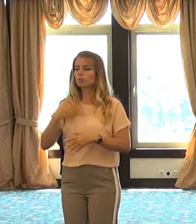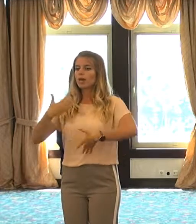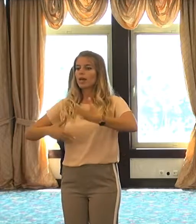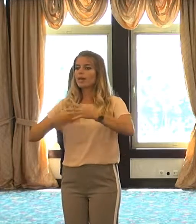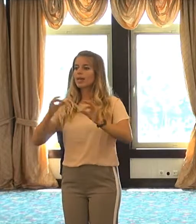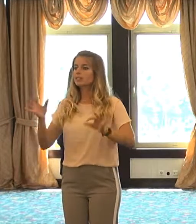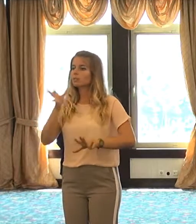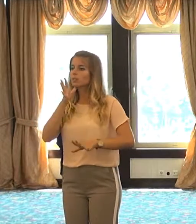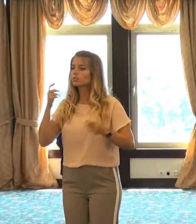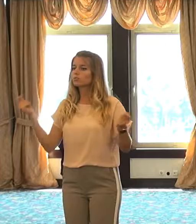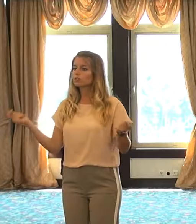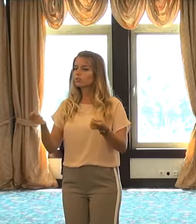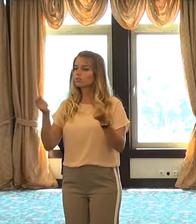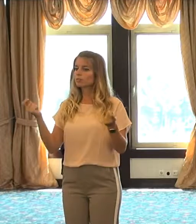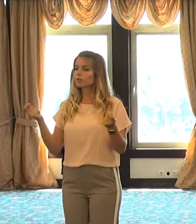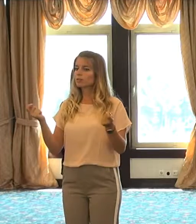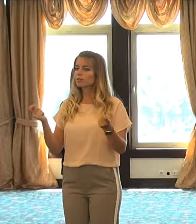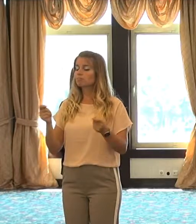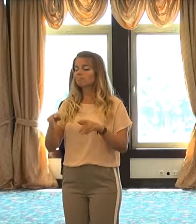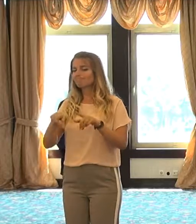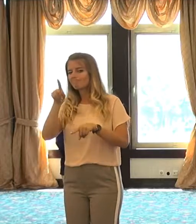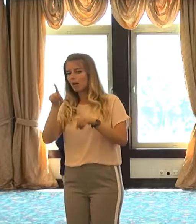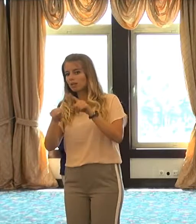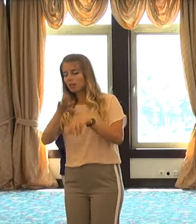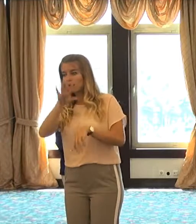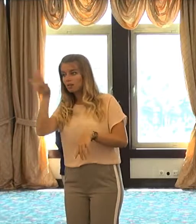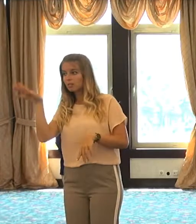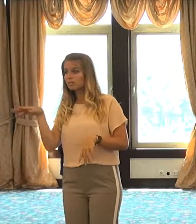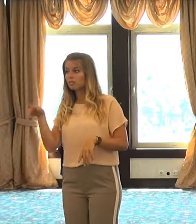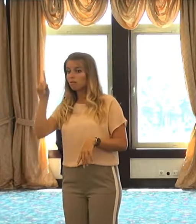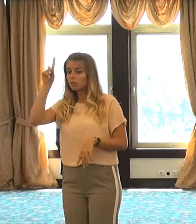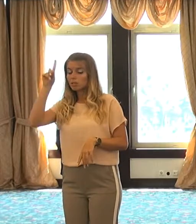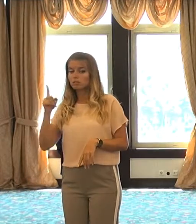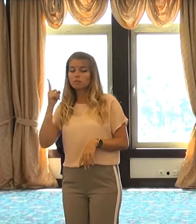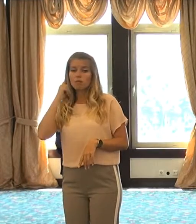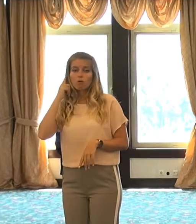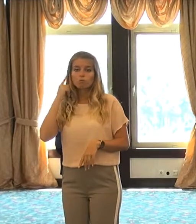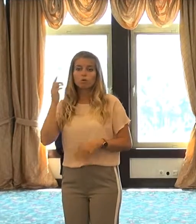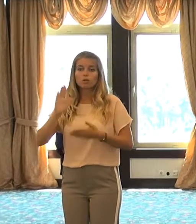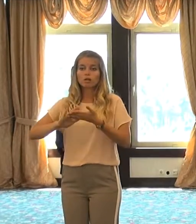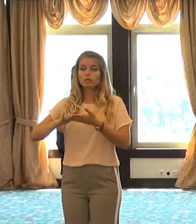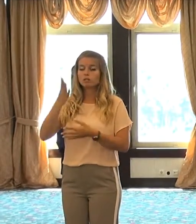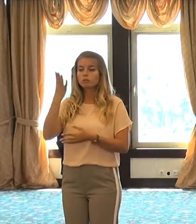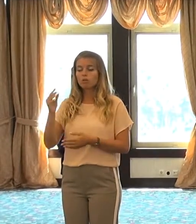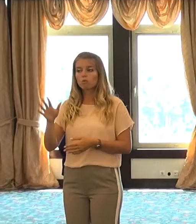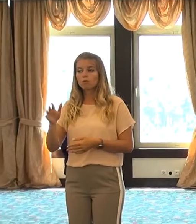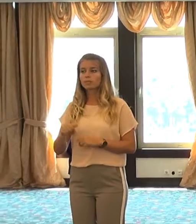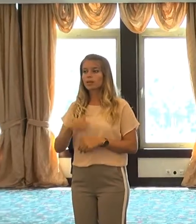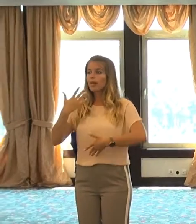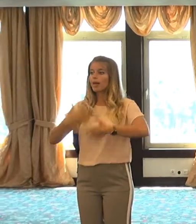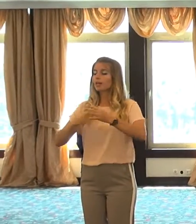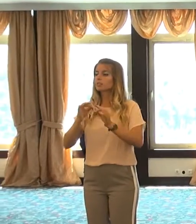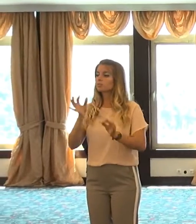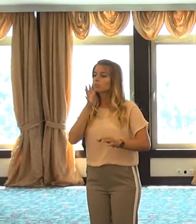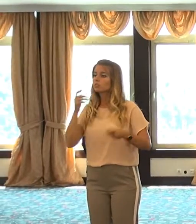Engelsiz bilişim çalışmaları aslında belki aramızda ilk defa duyan arkadaşlar olabilir. Engelsiz bilişim